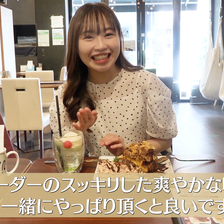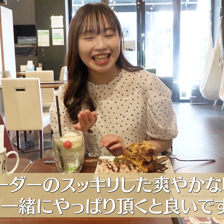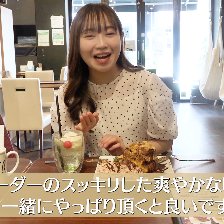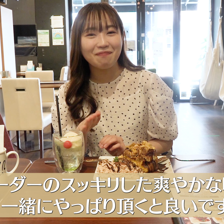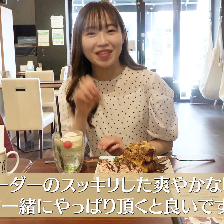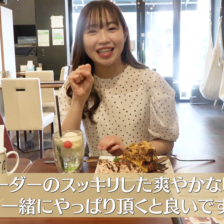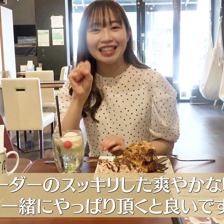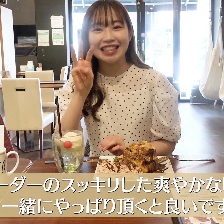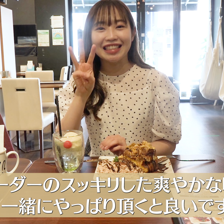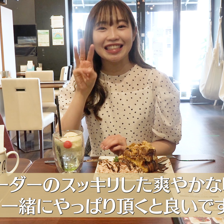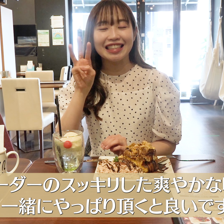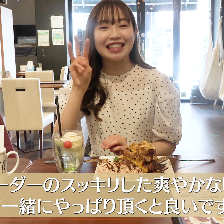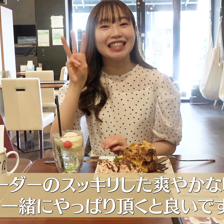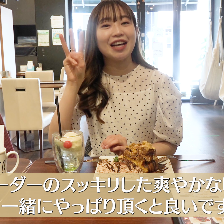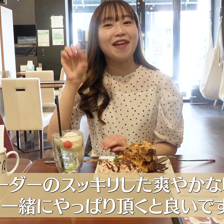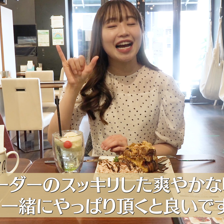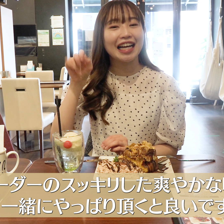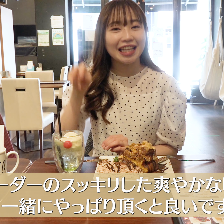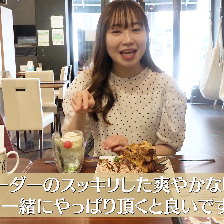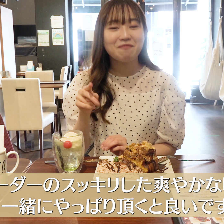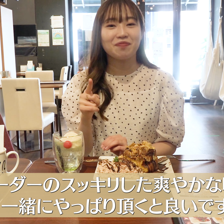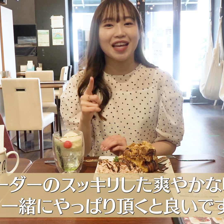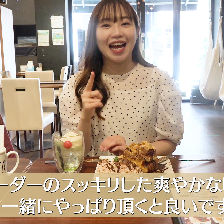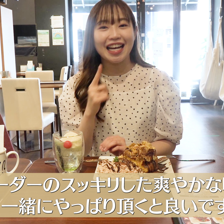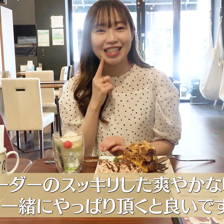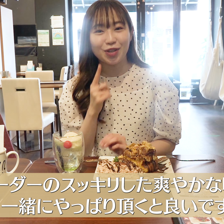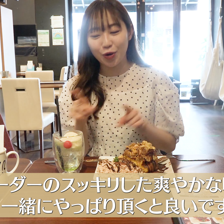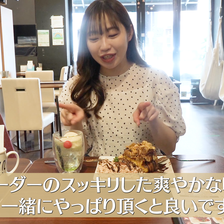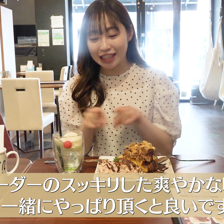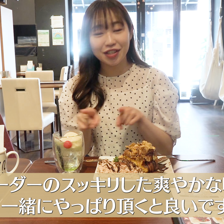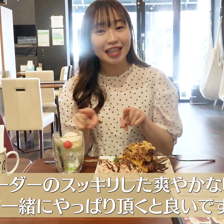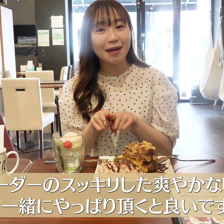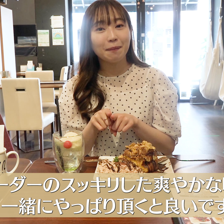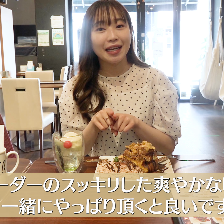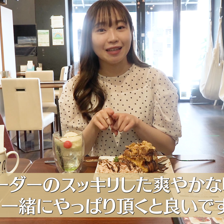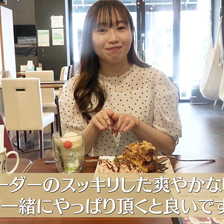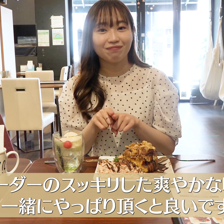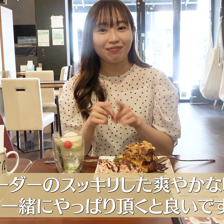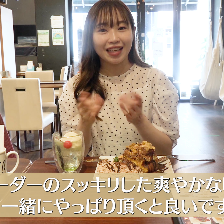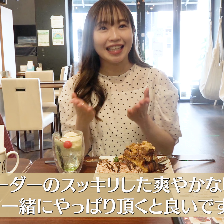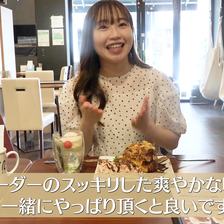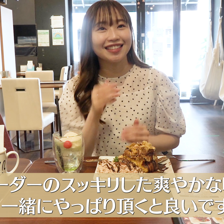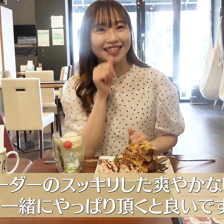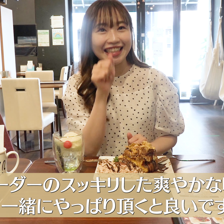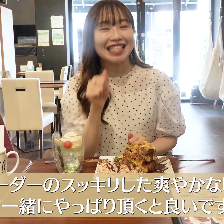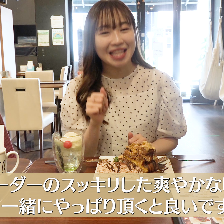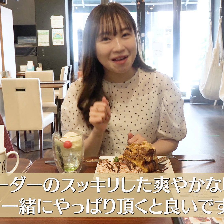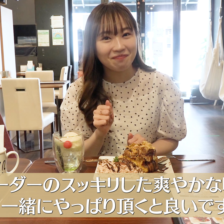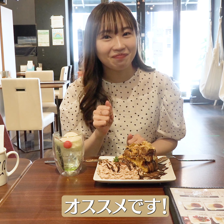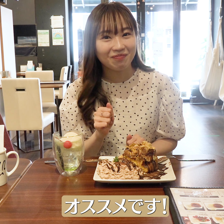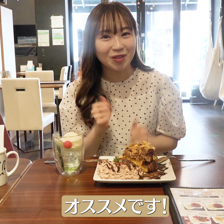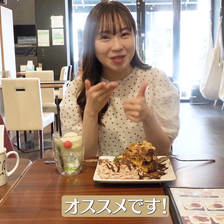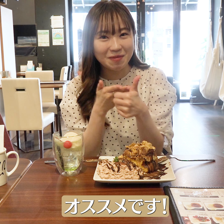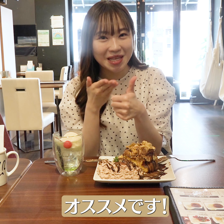した爽やかなね味とこう一緒にやっぱりいただくといいですね。おすすめです